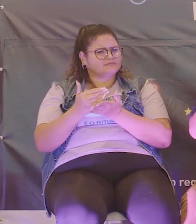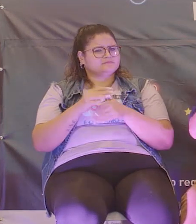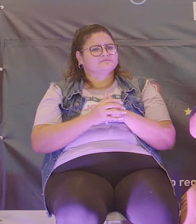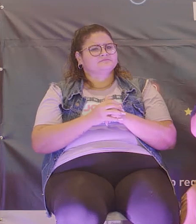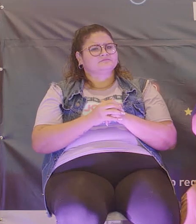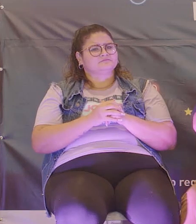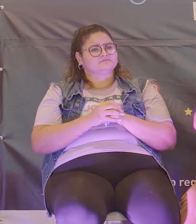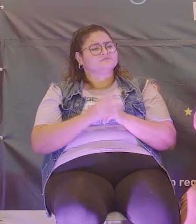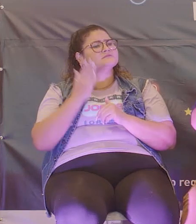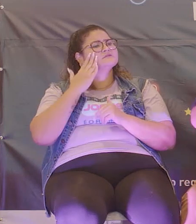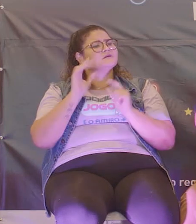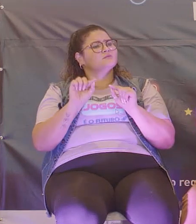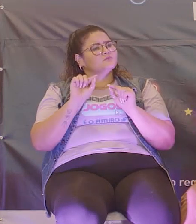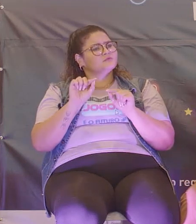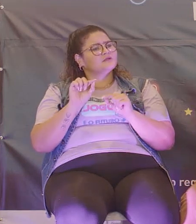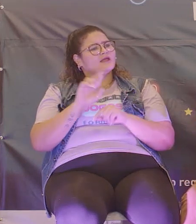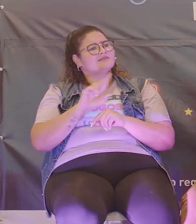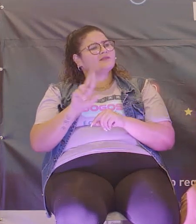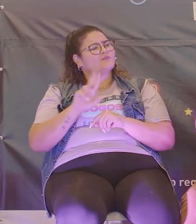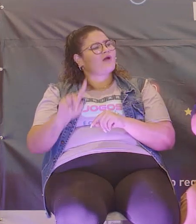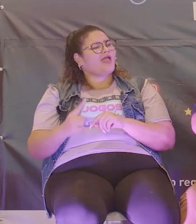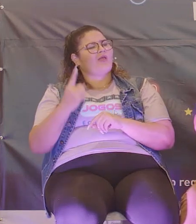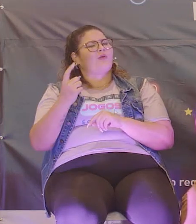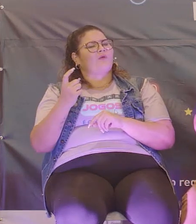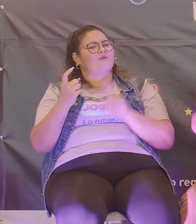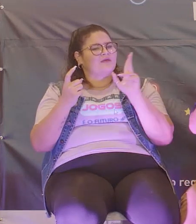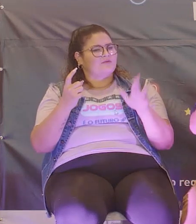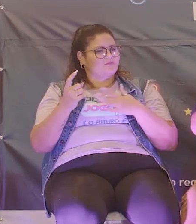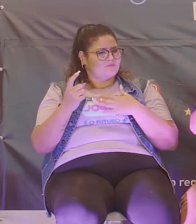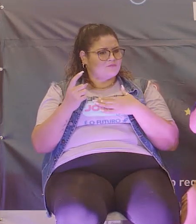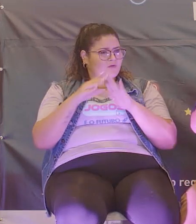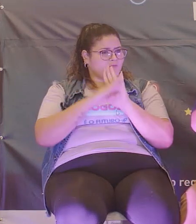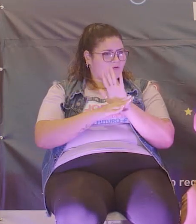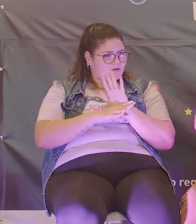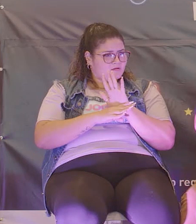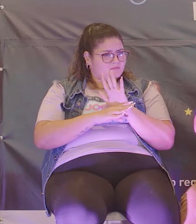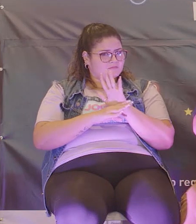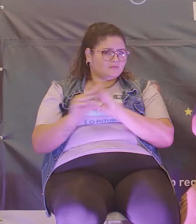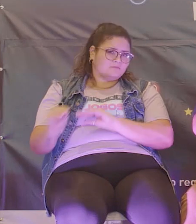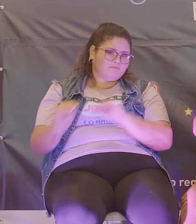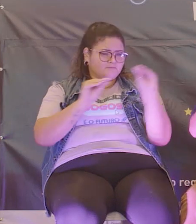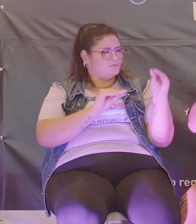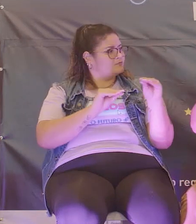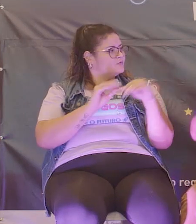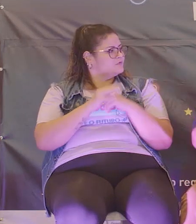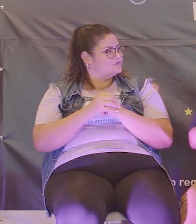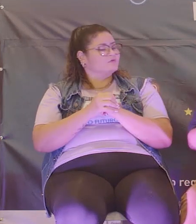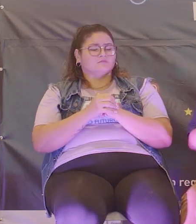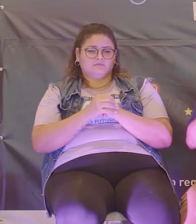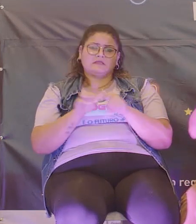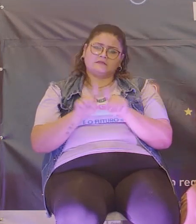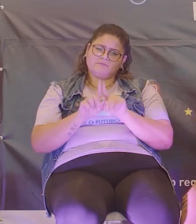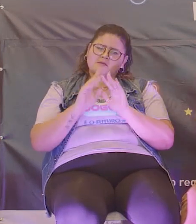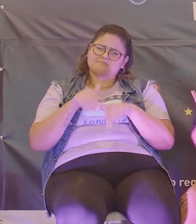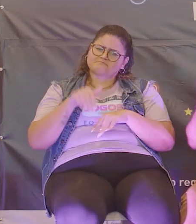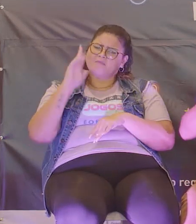sabe, e não vai ser exceção você ver pessoas como eu, tipo, programador de jogos, saindo de São Gonçalo. Então você vai ver que isso é cada vez mais comum. E você